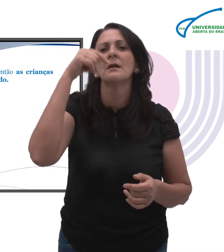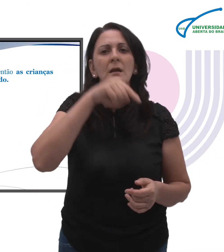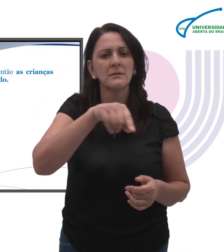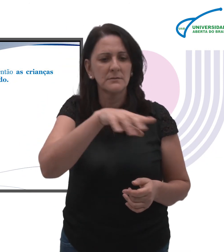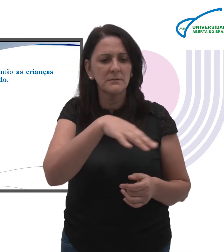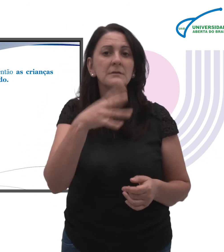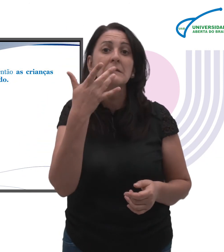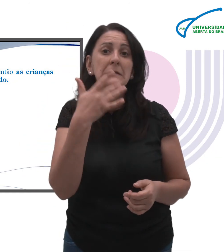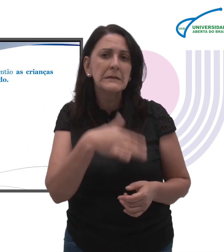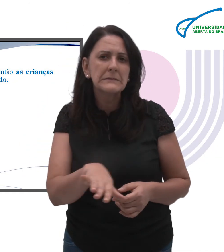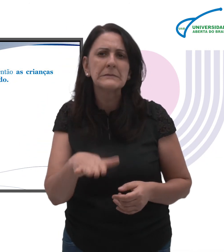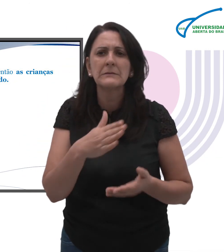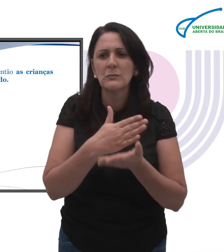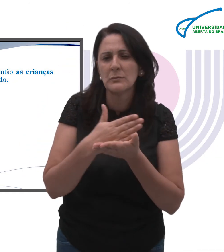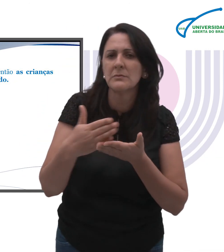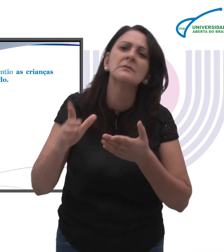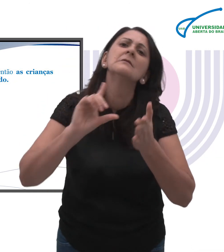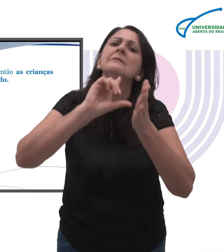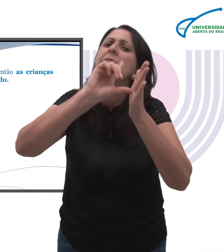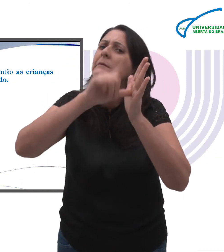iniciando tarde o seu aprendizado.